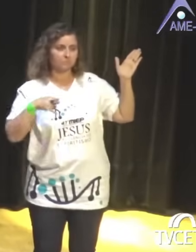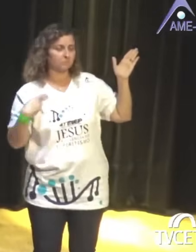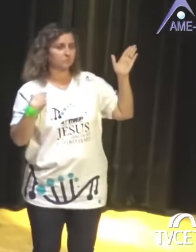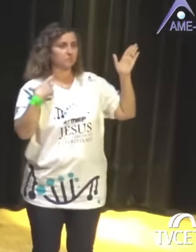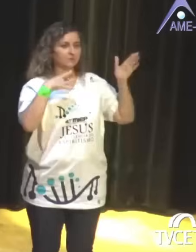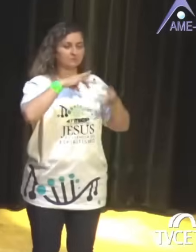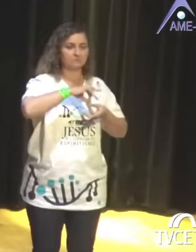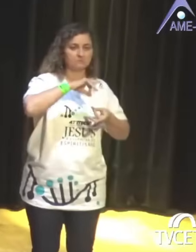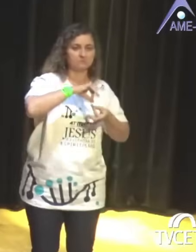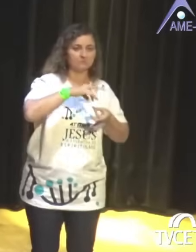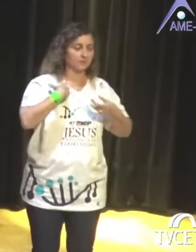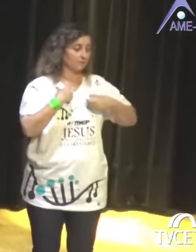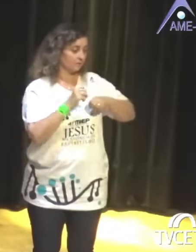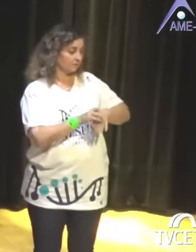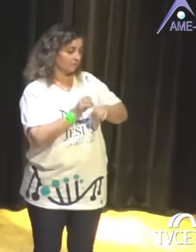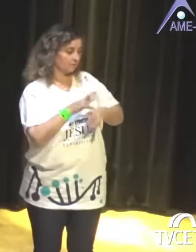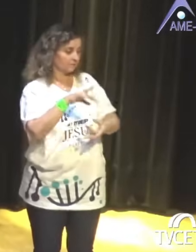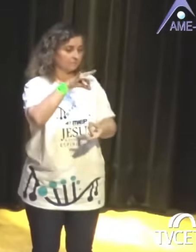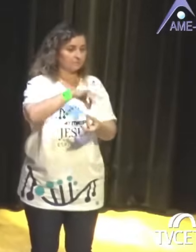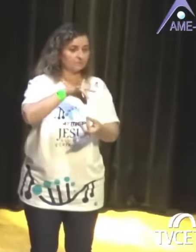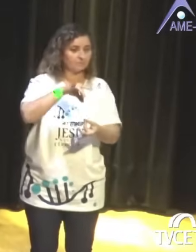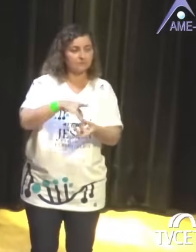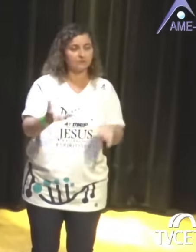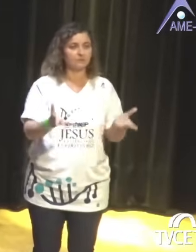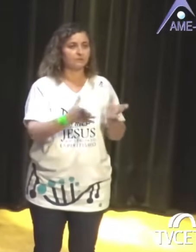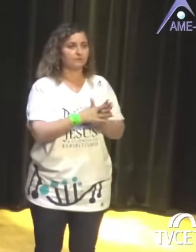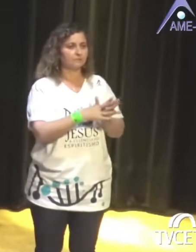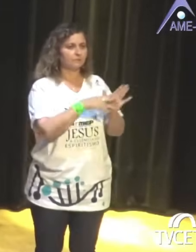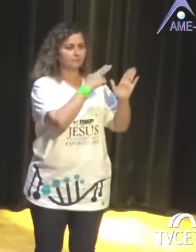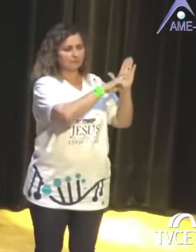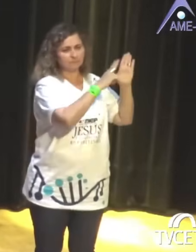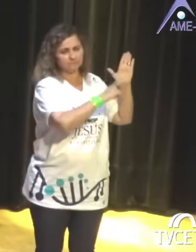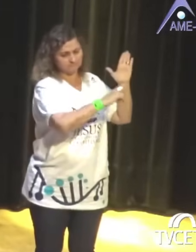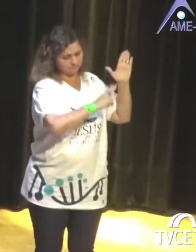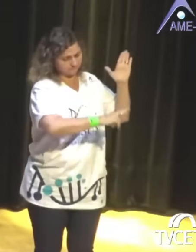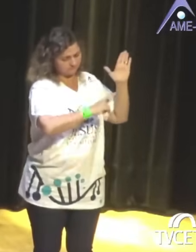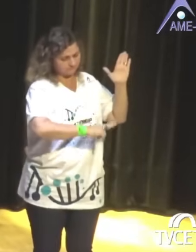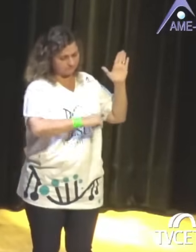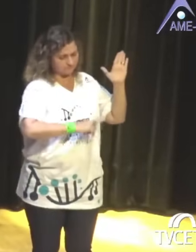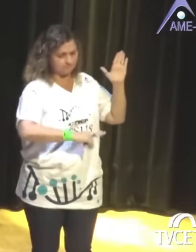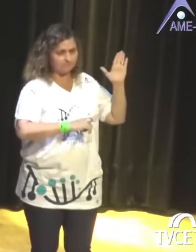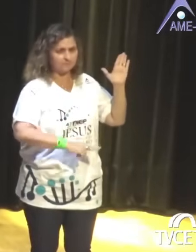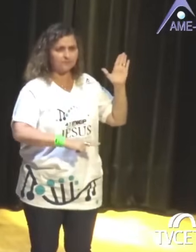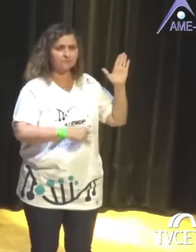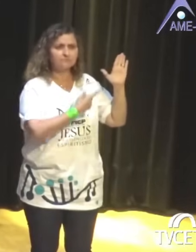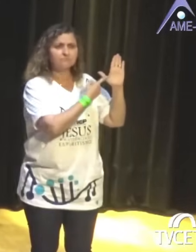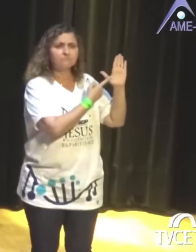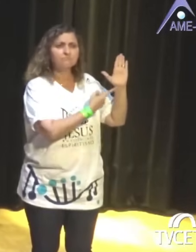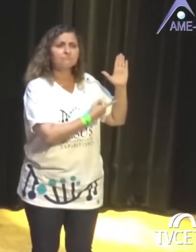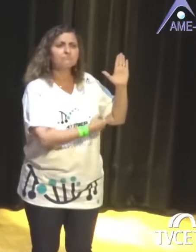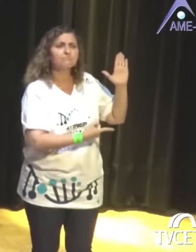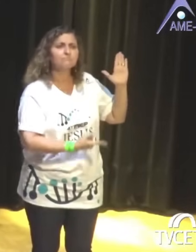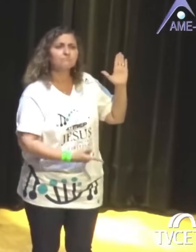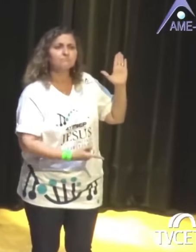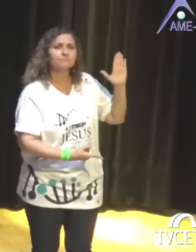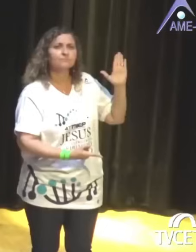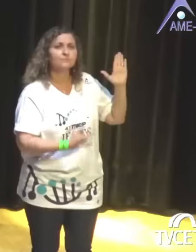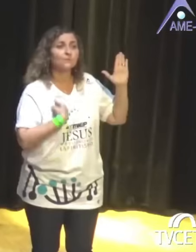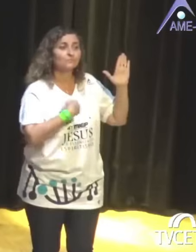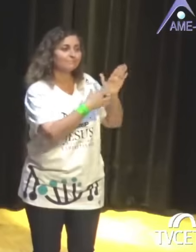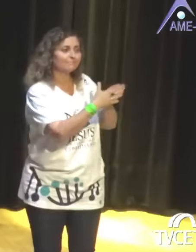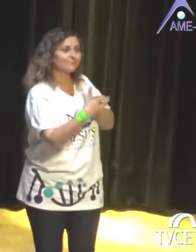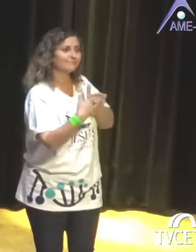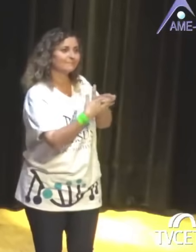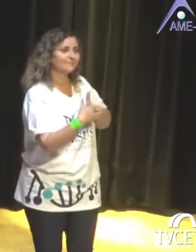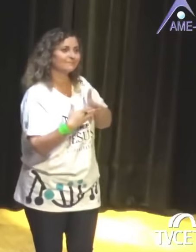educador dos espíritos e aí vai m de título para cada título uma